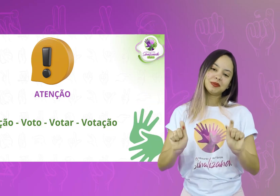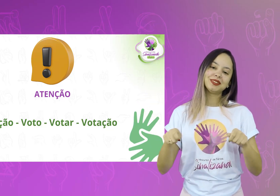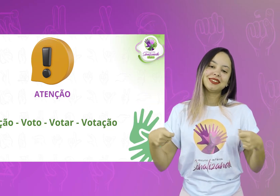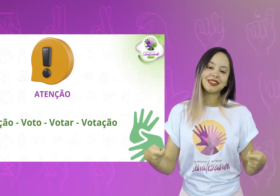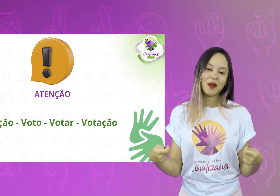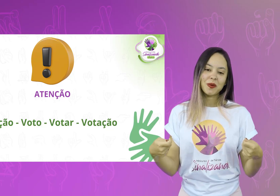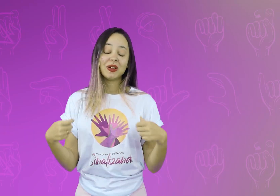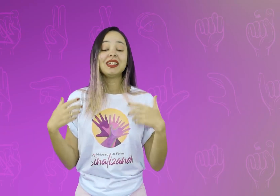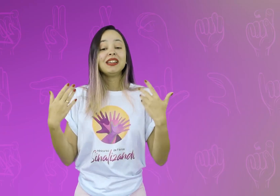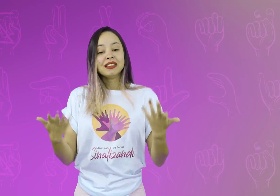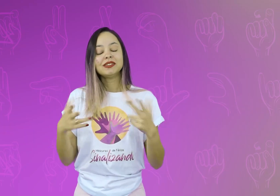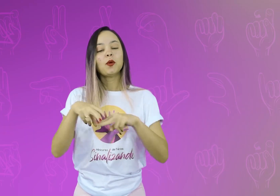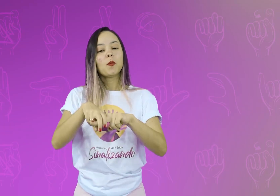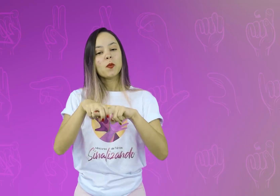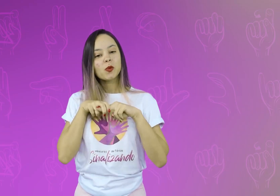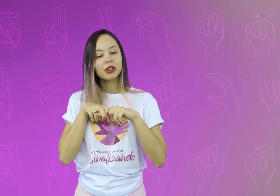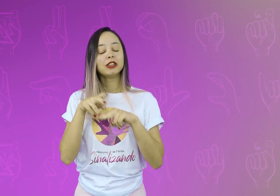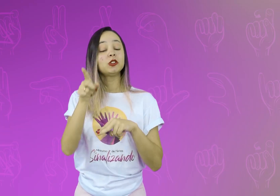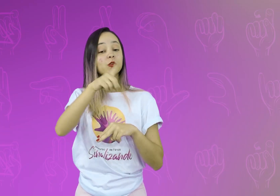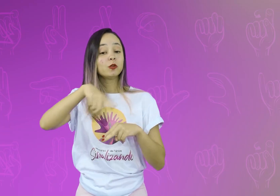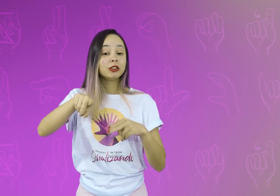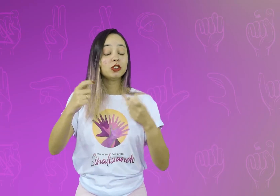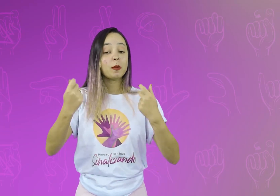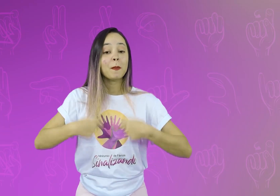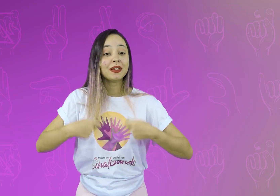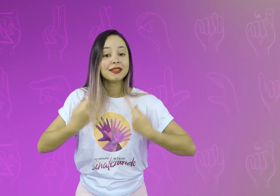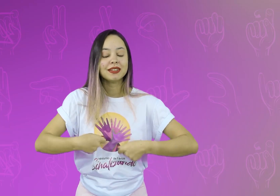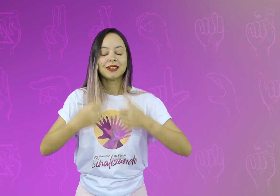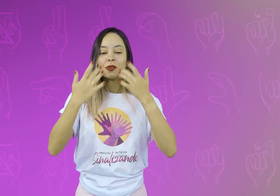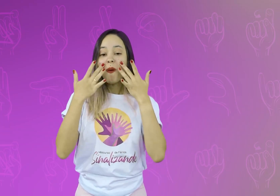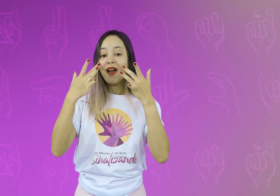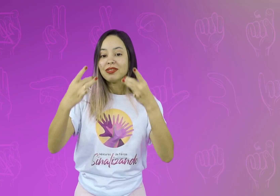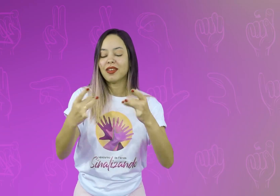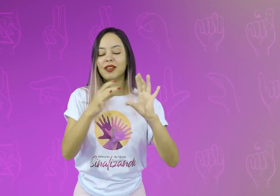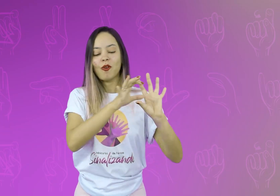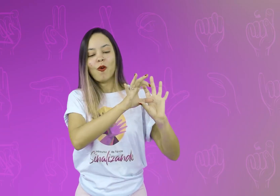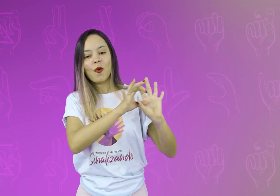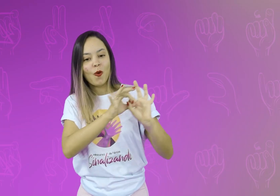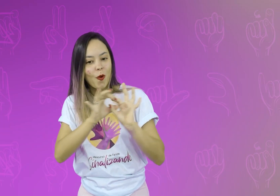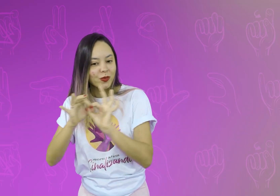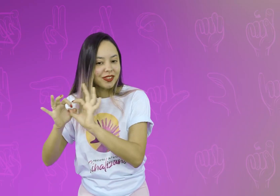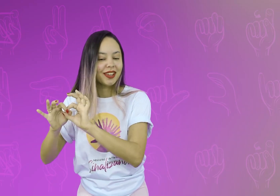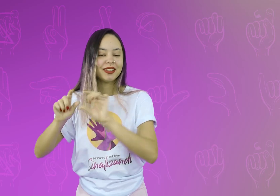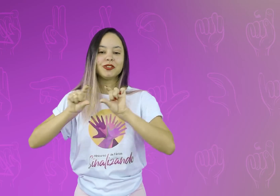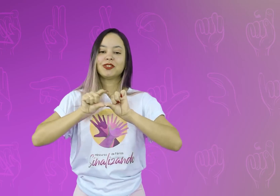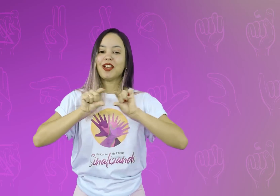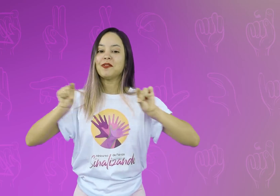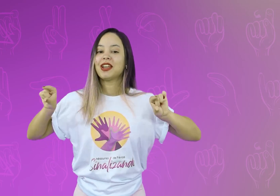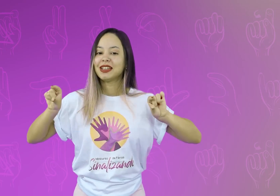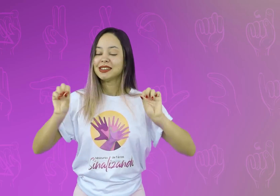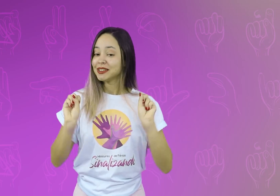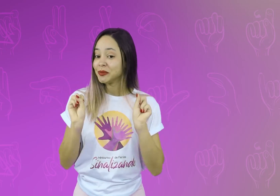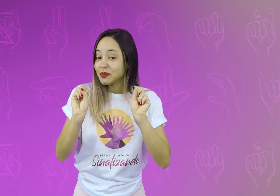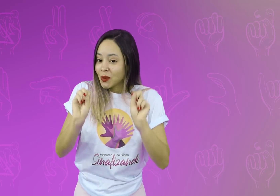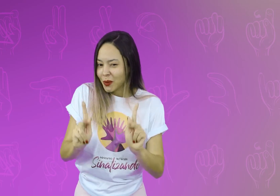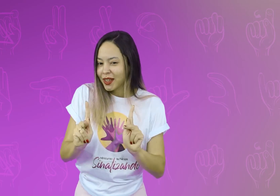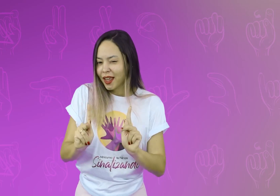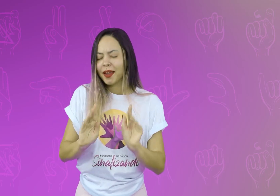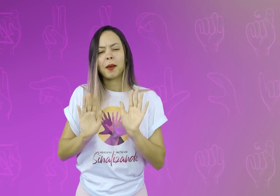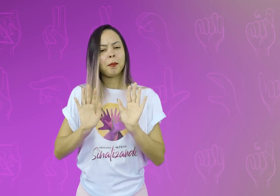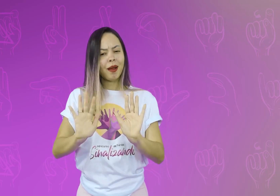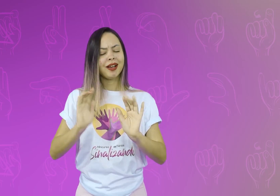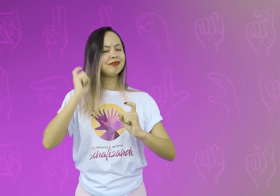gente vai usar o mesmo sinal. Então, por isso que é muito importante vocês terem atenção no contexto